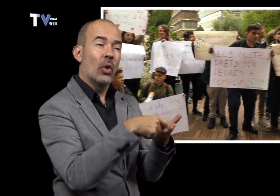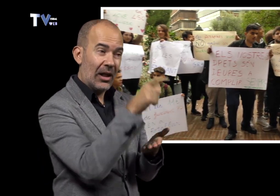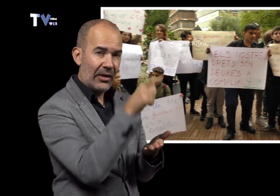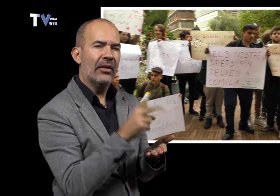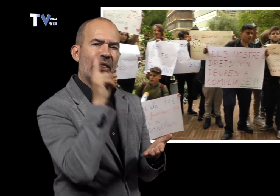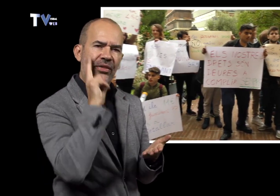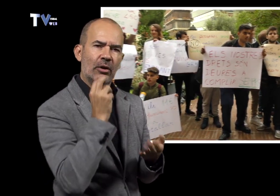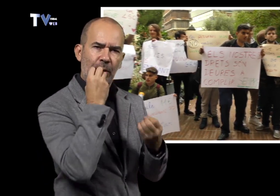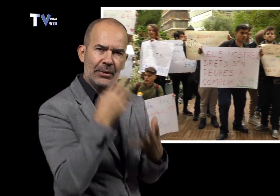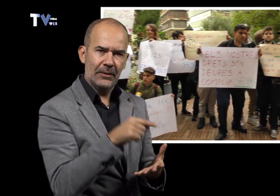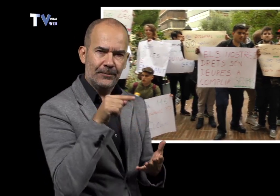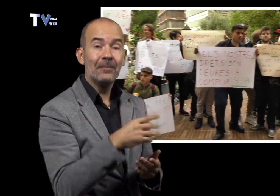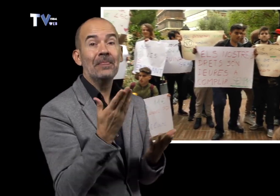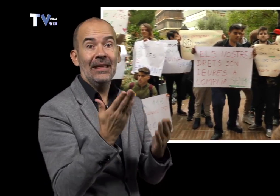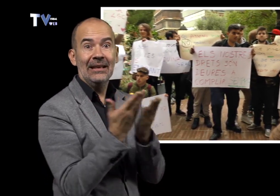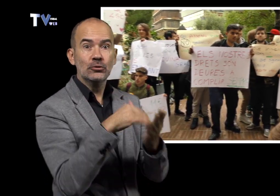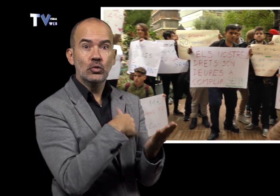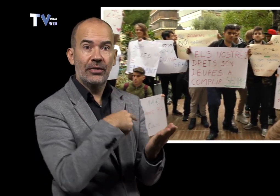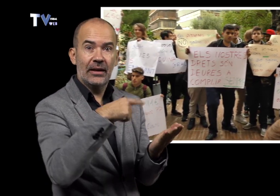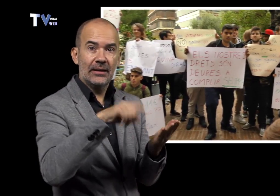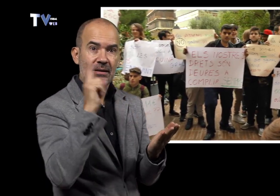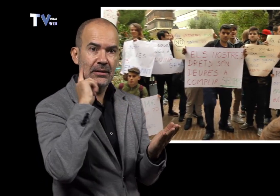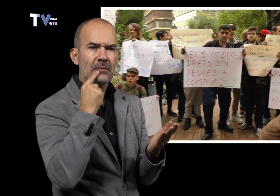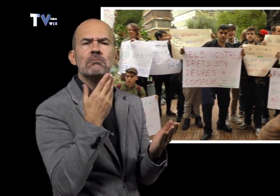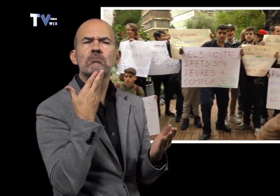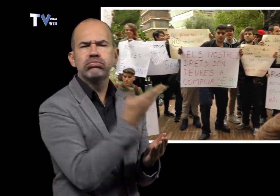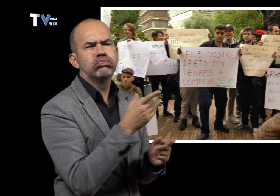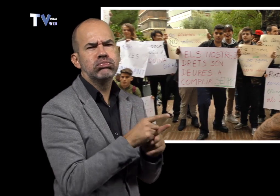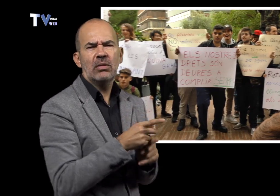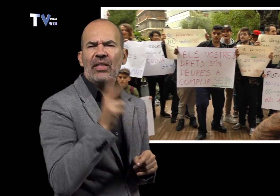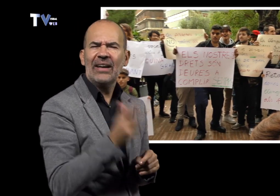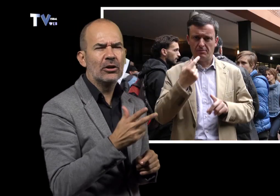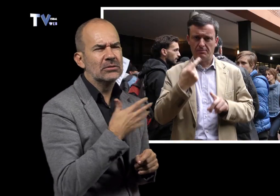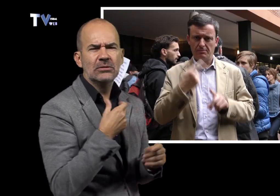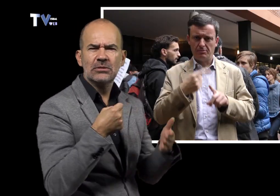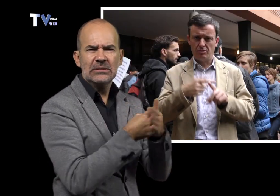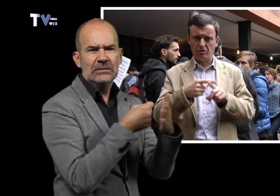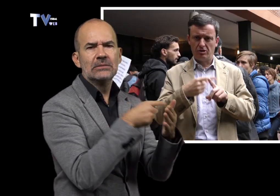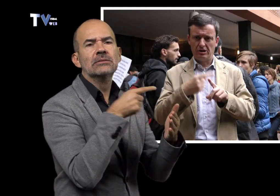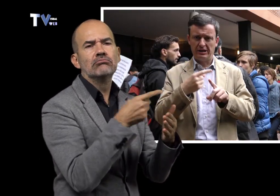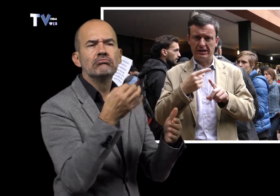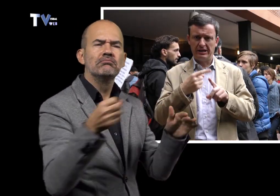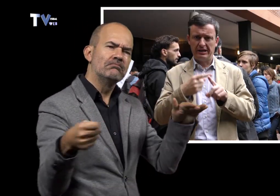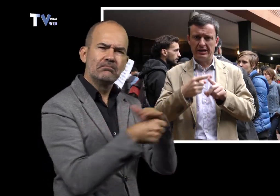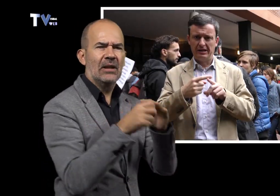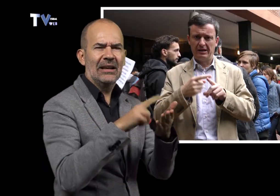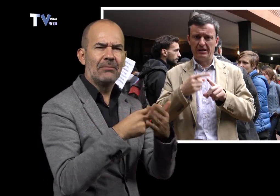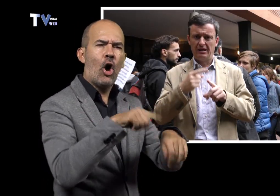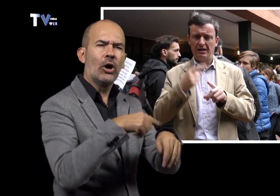hores de classe tinguin intèrprets per tenir una bona qualitat de la classe. Per això demanen que no se'ls minveixin els drets, volen més